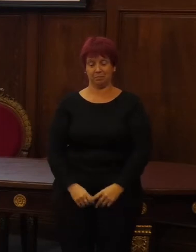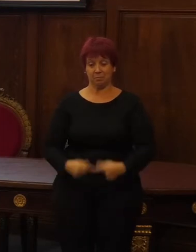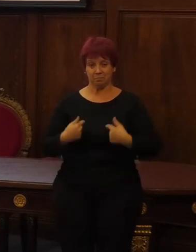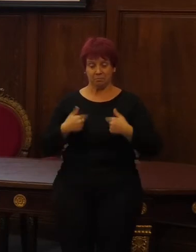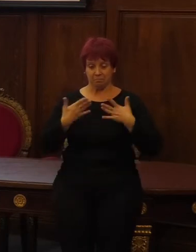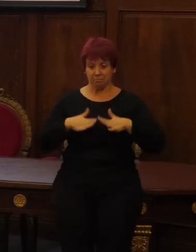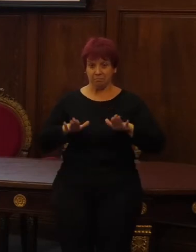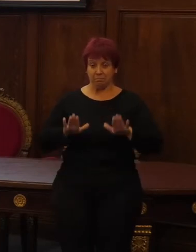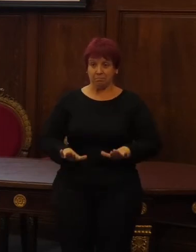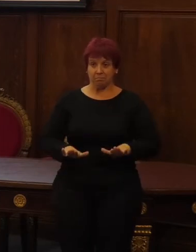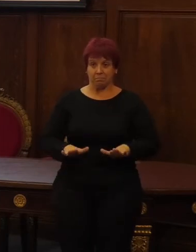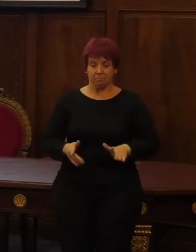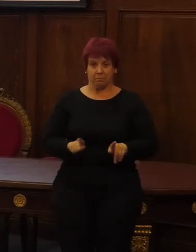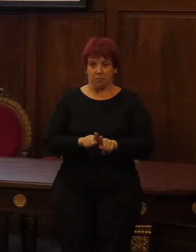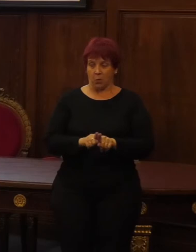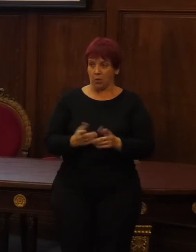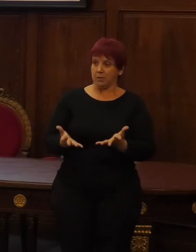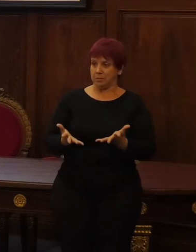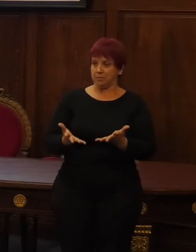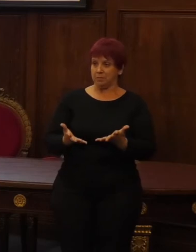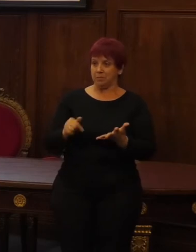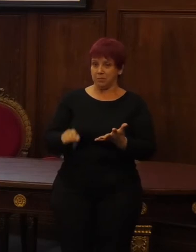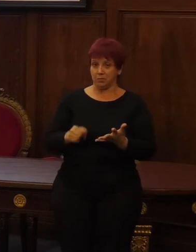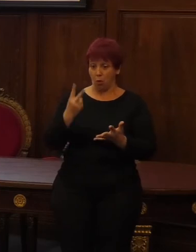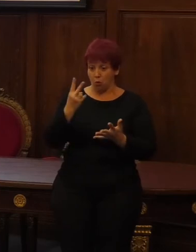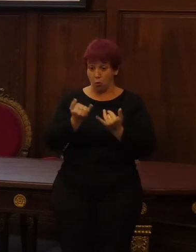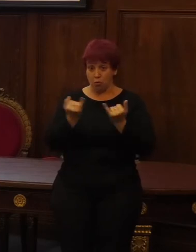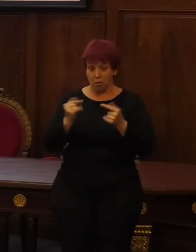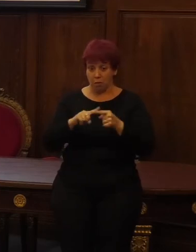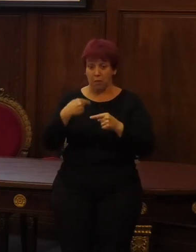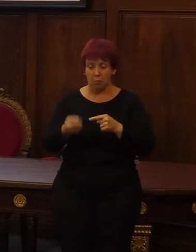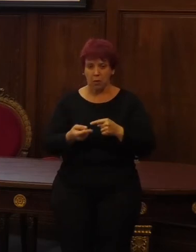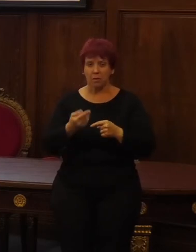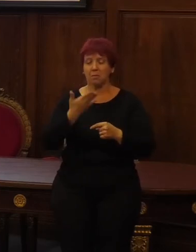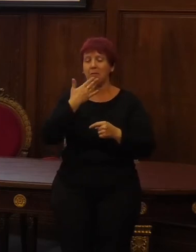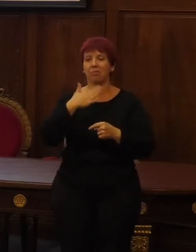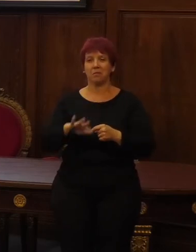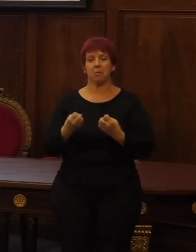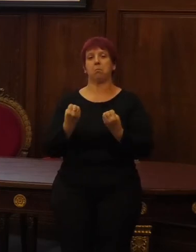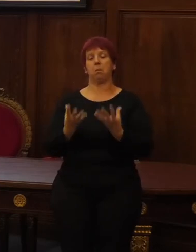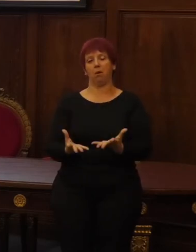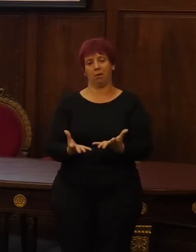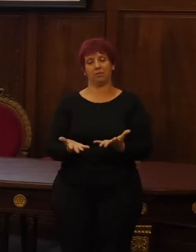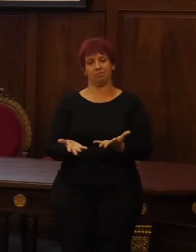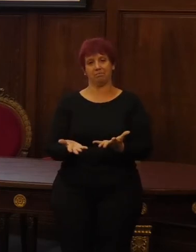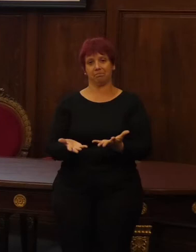Me quedé paralizada y recién ahora, dos días antes, entendí por qué.